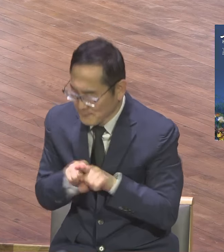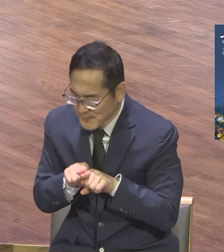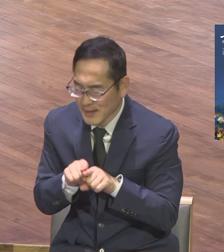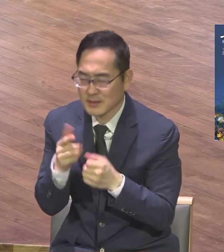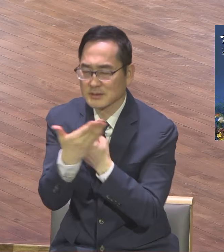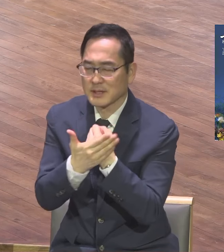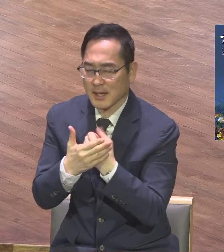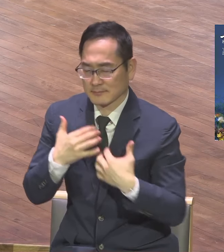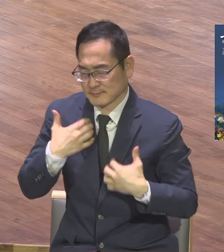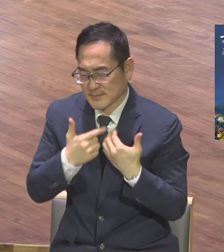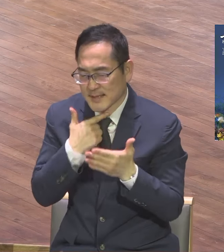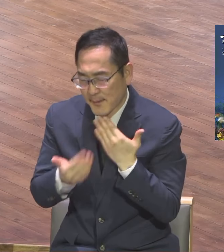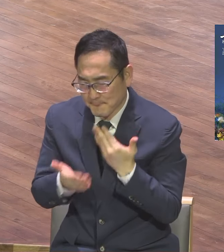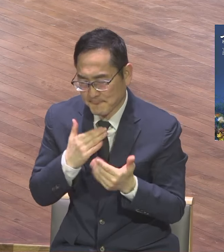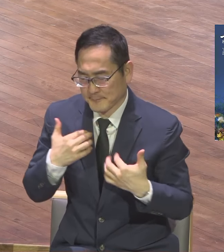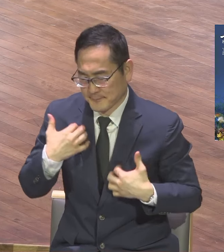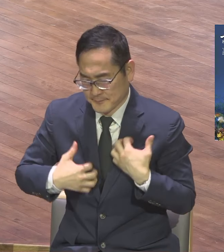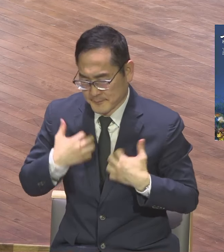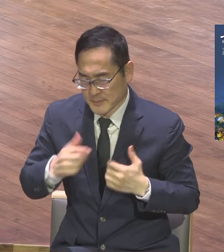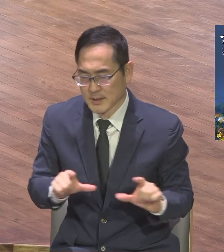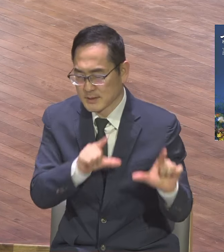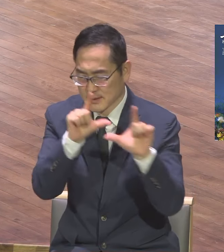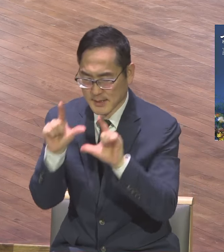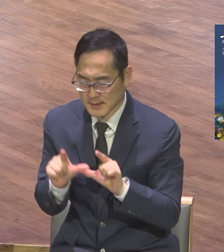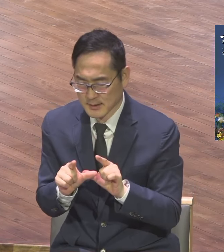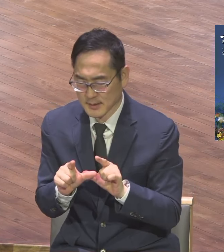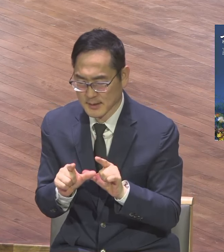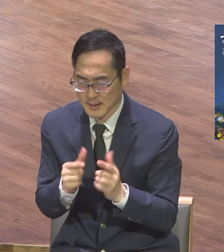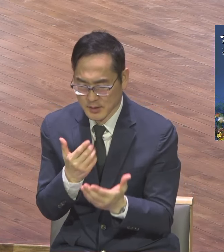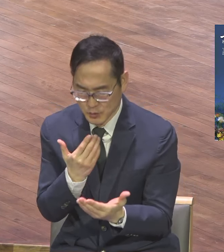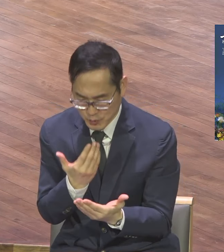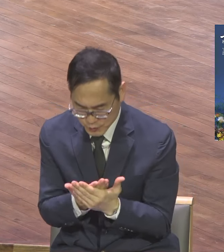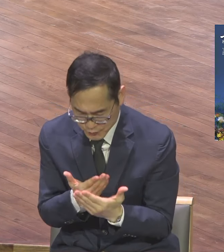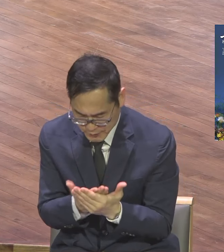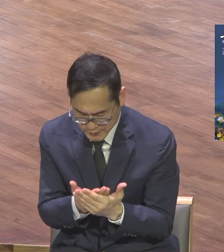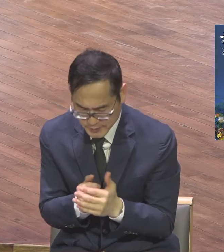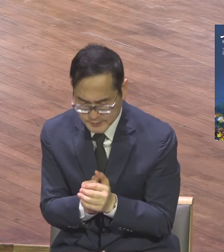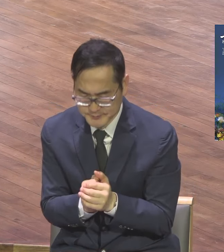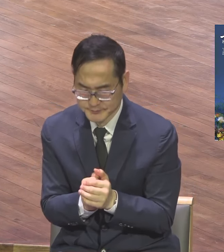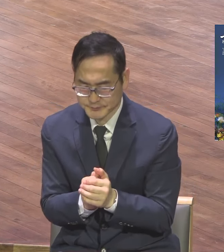은혜로운 삶을 늘 평강의 삶을 사는 하나님의 사람들이